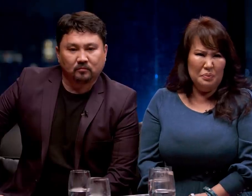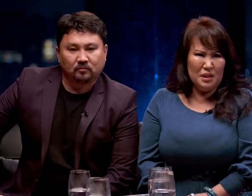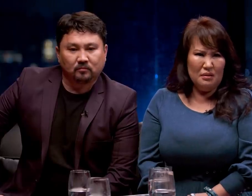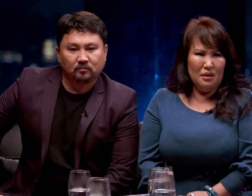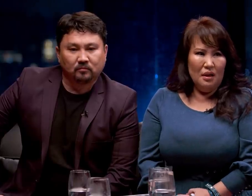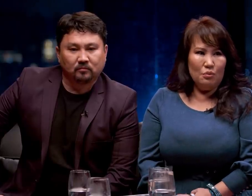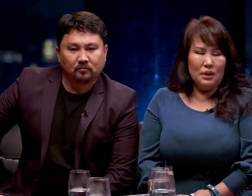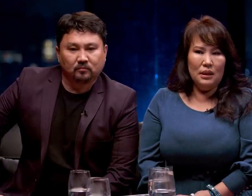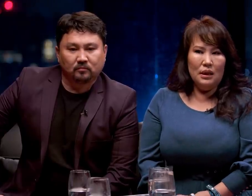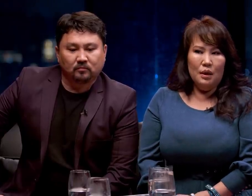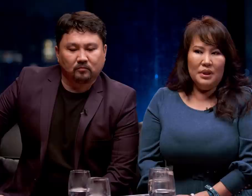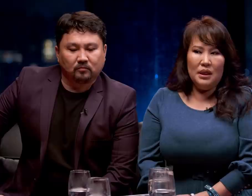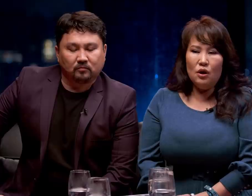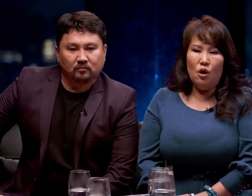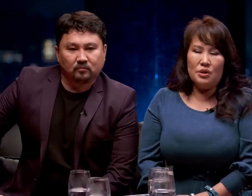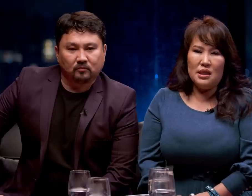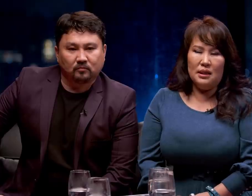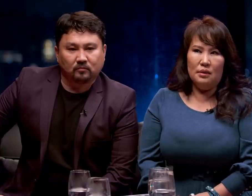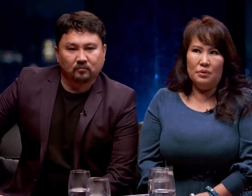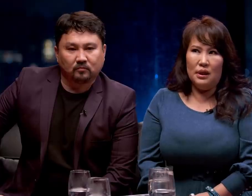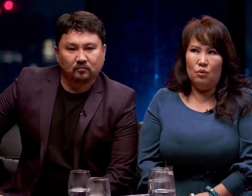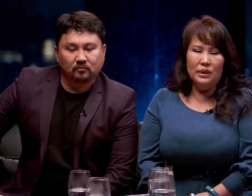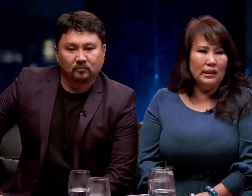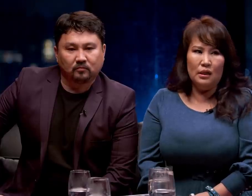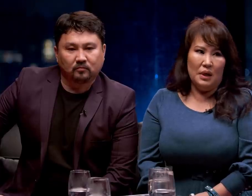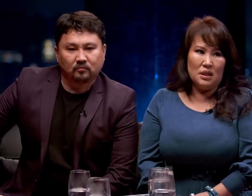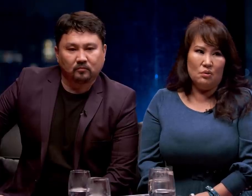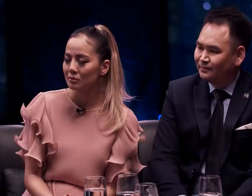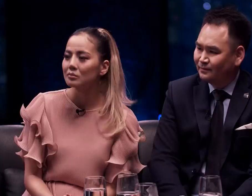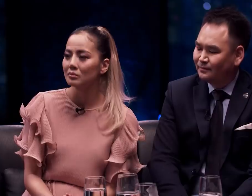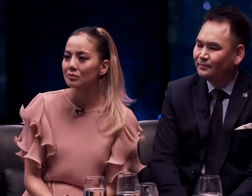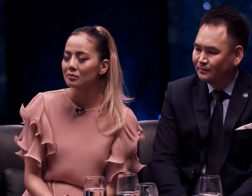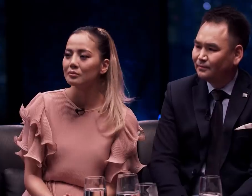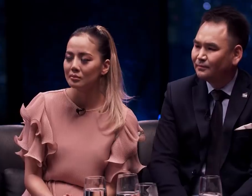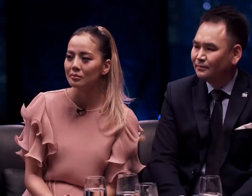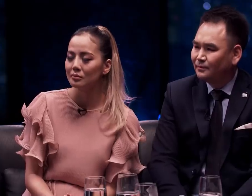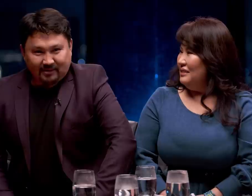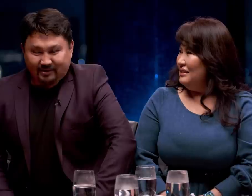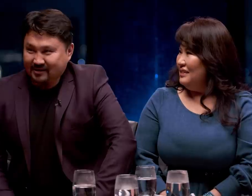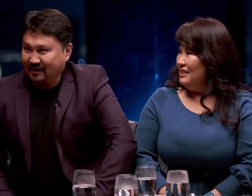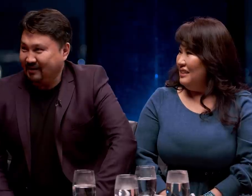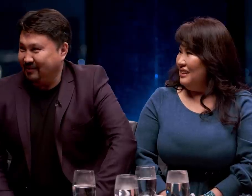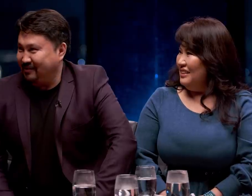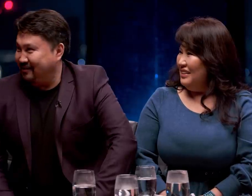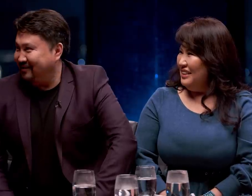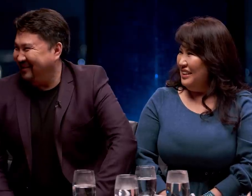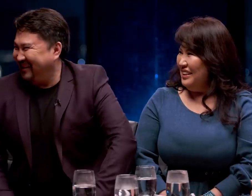биш. Бүр тэр би тэр ховор чанарын бүр нэр үнэлээд баршгүй байдаг шүү дээ. Магтлах сайх юм аа.